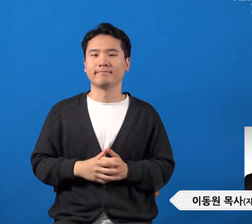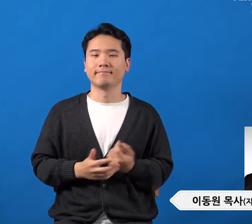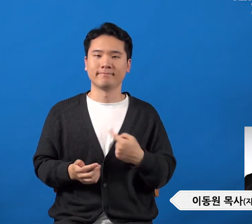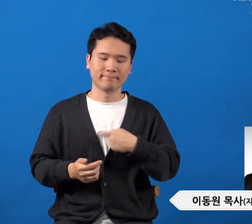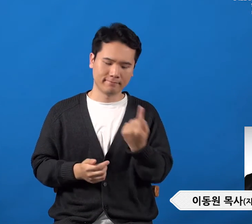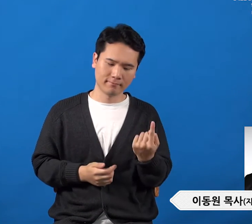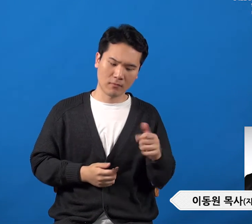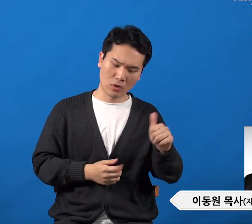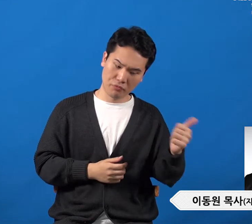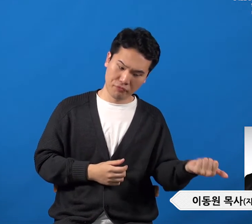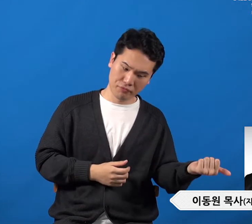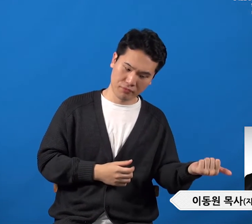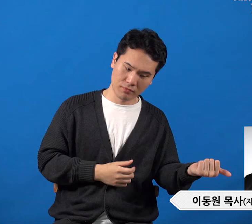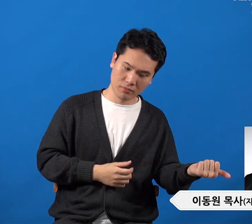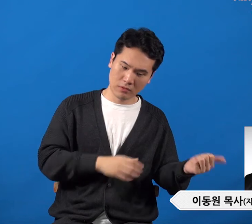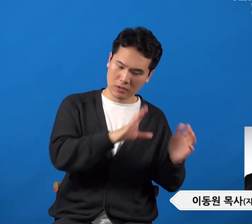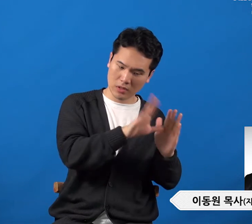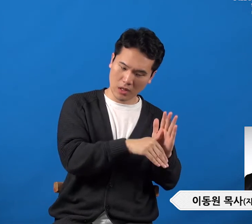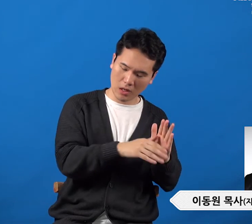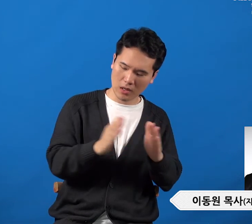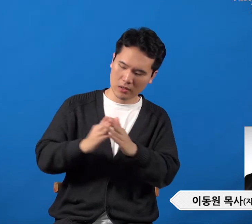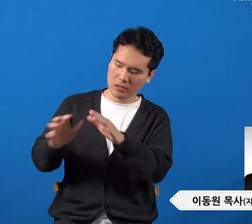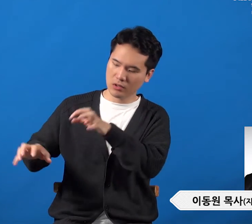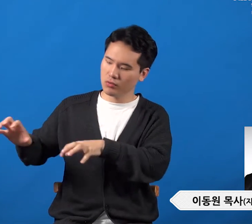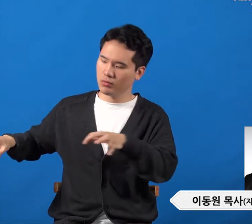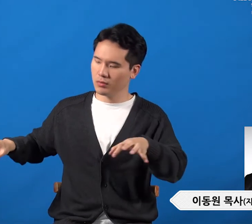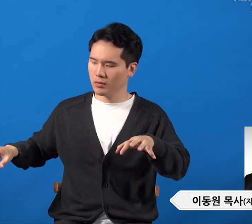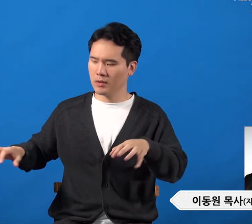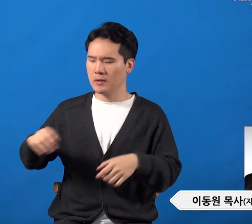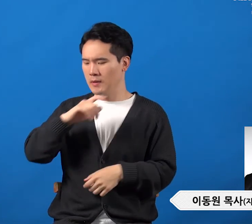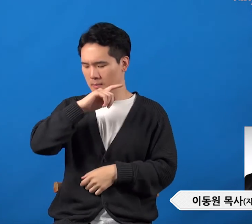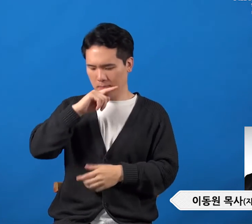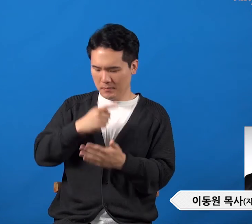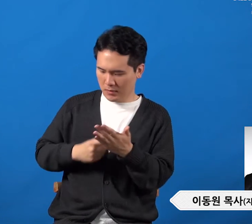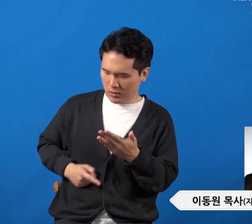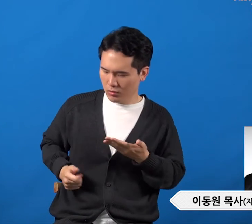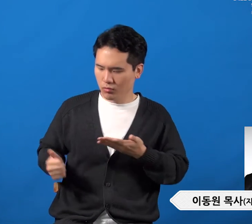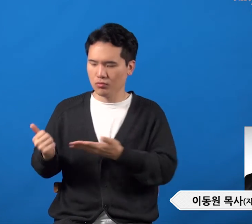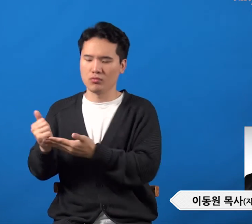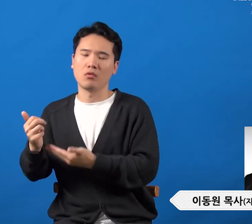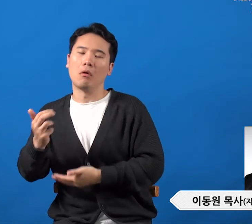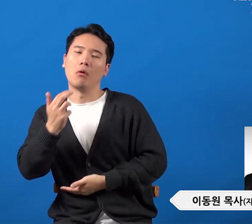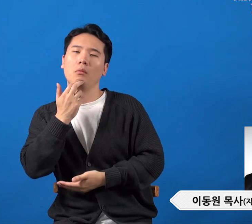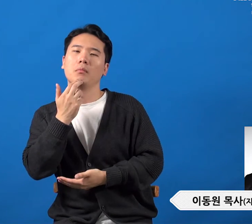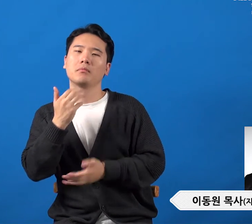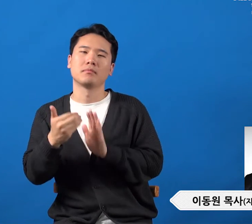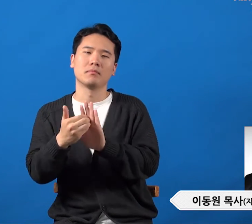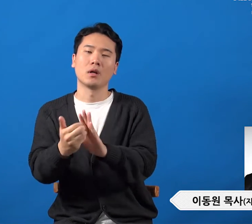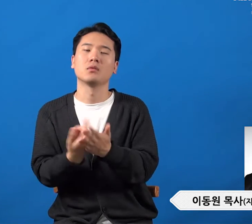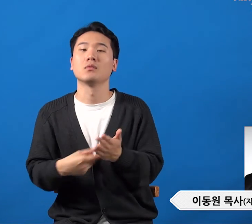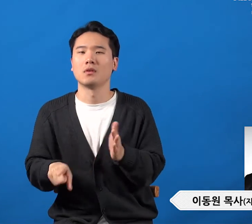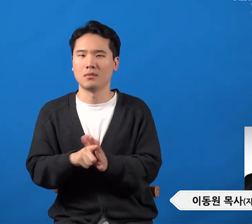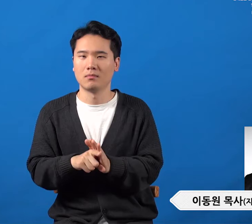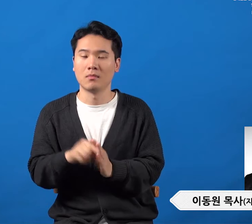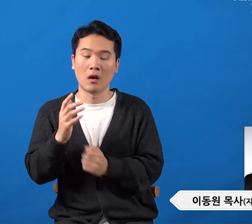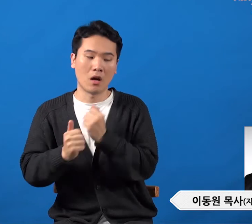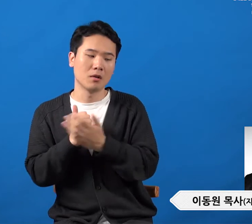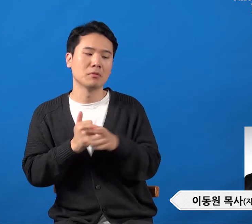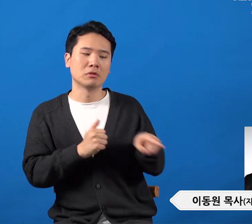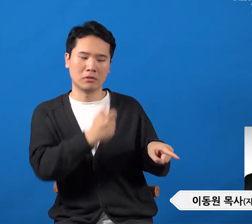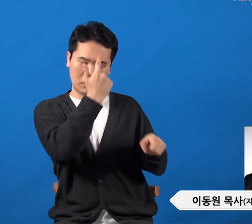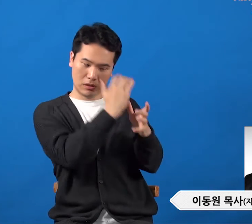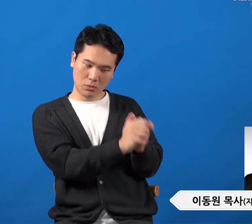자기가 죽음의 순간 이웃들에게 피해가 되지 않기 위해서. 하나님은 그 기도를 귀하게 보신